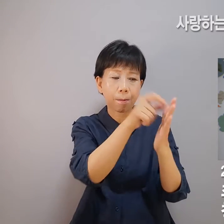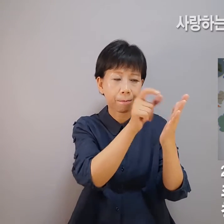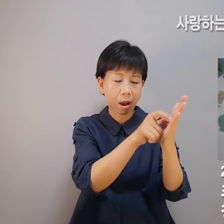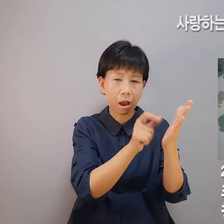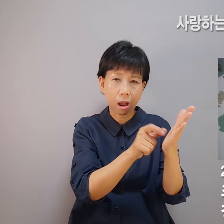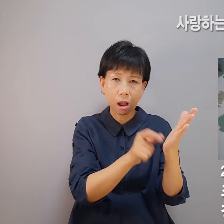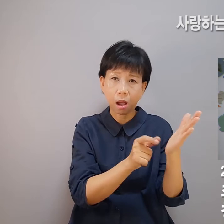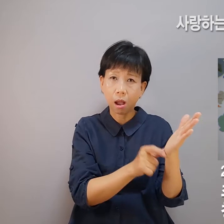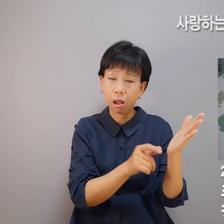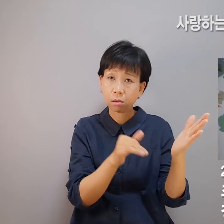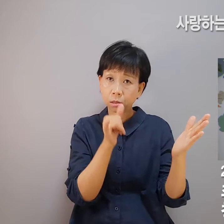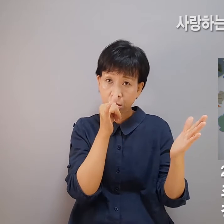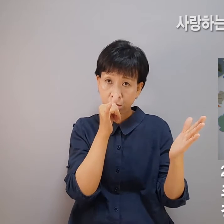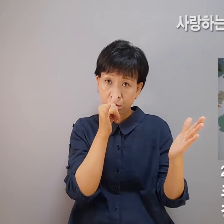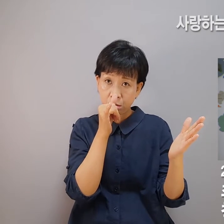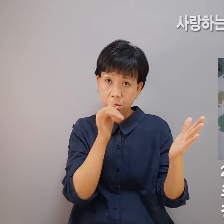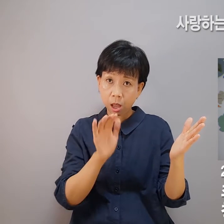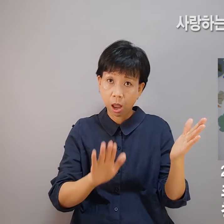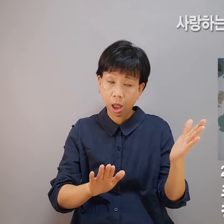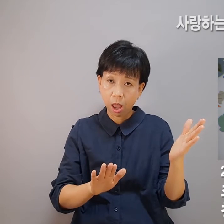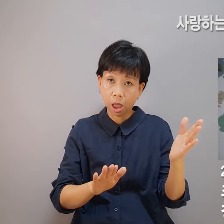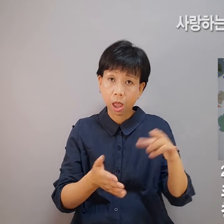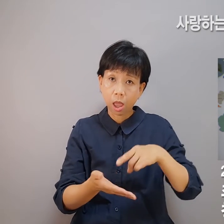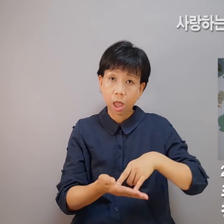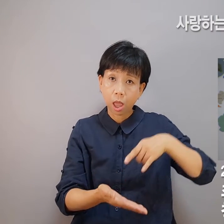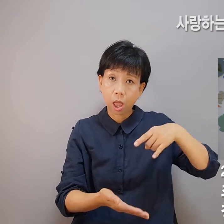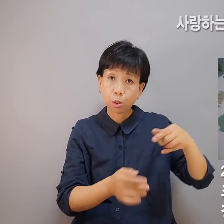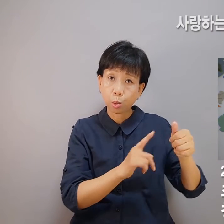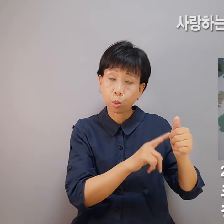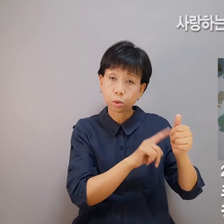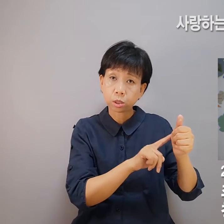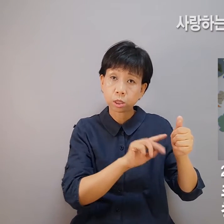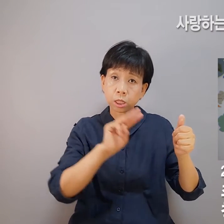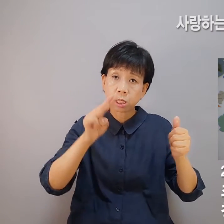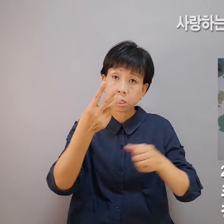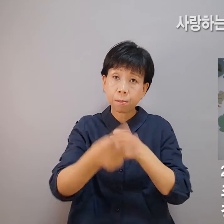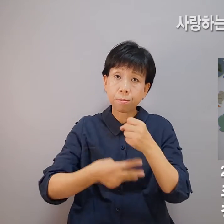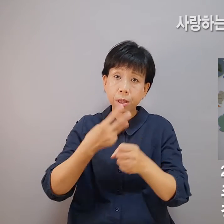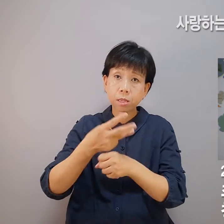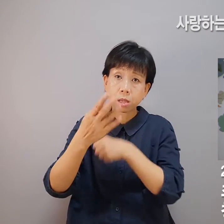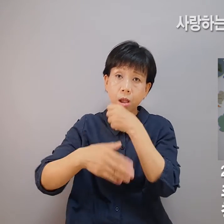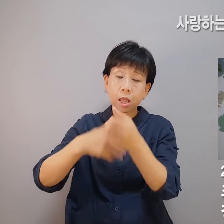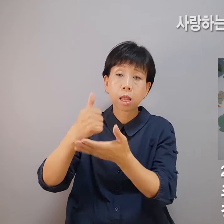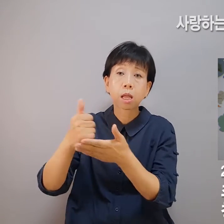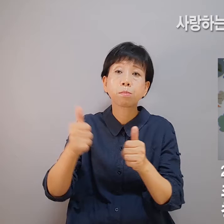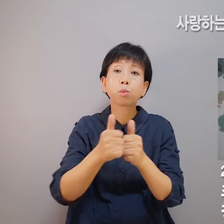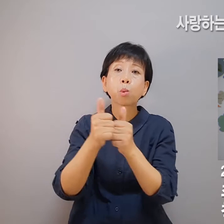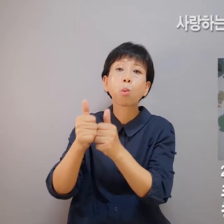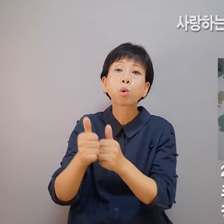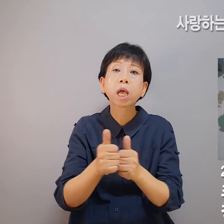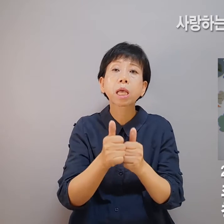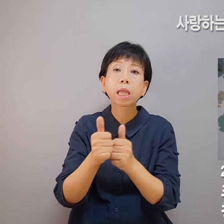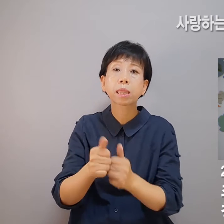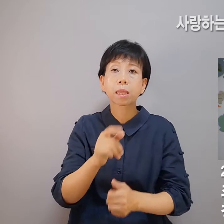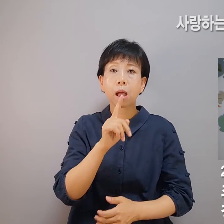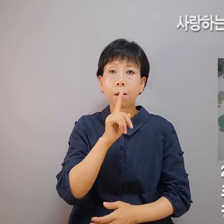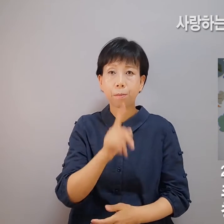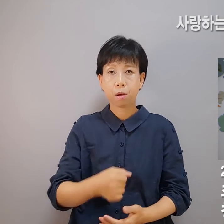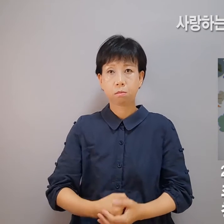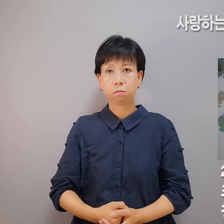드러내고 있거든요. 그러나 에녹은 300년을 하나님과 동행하였더라 말씀으로